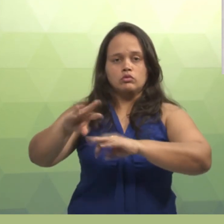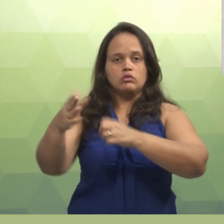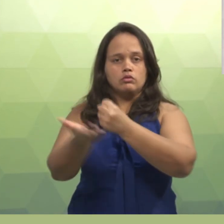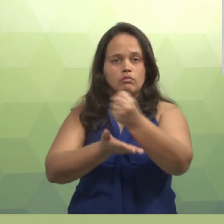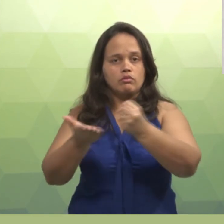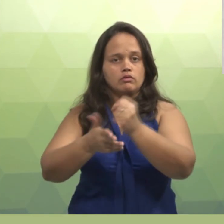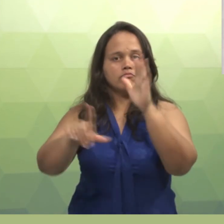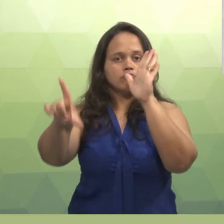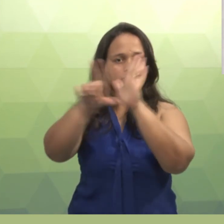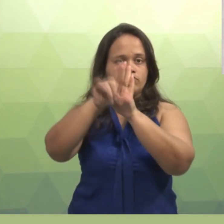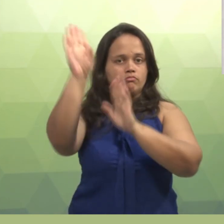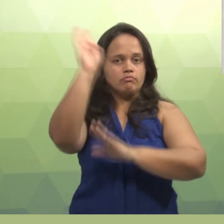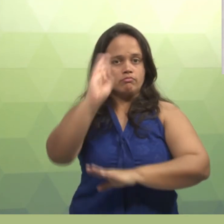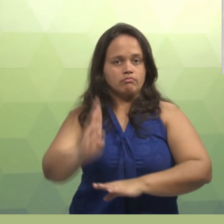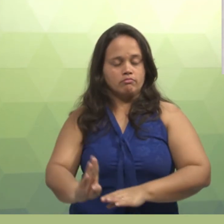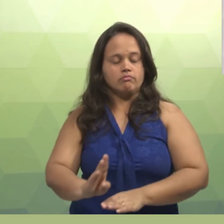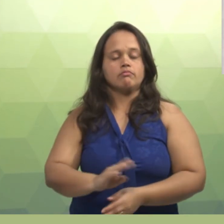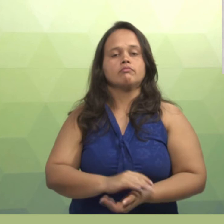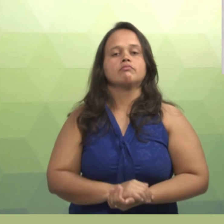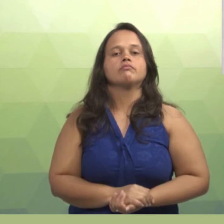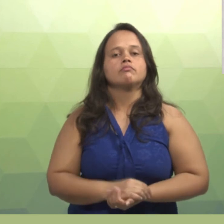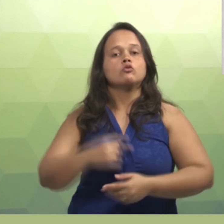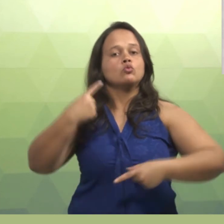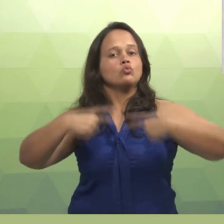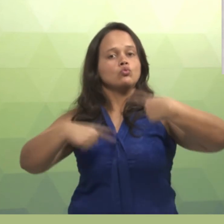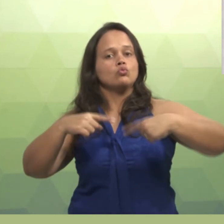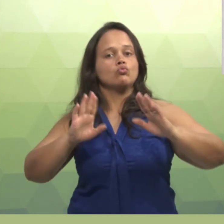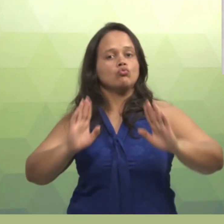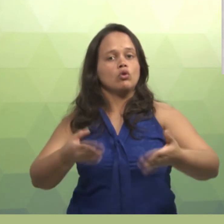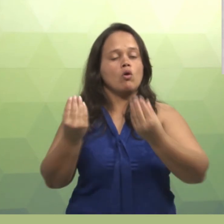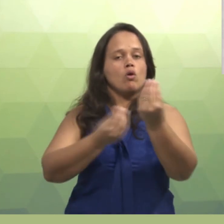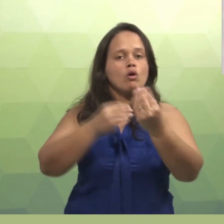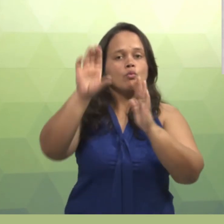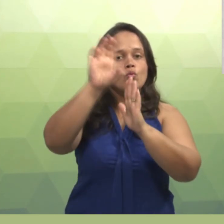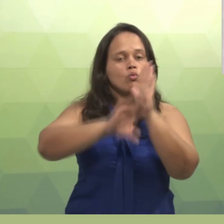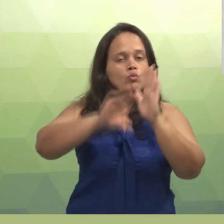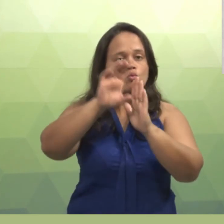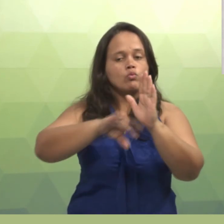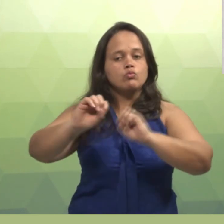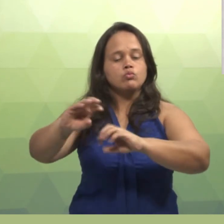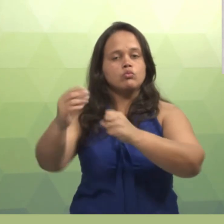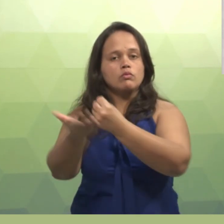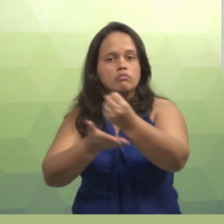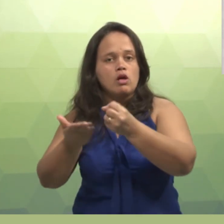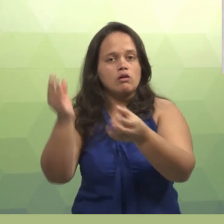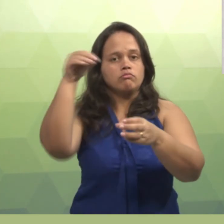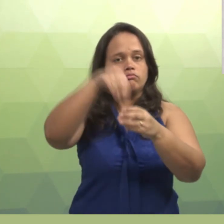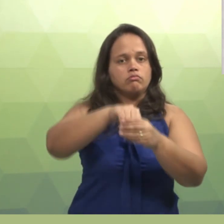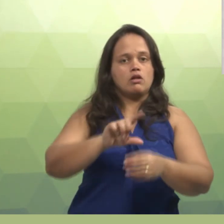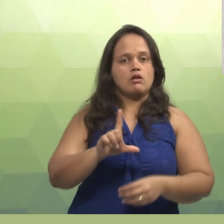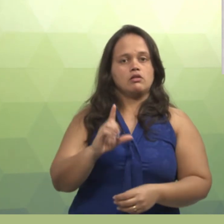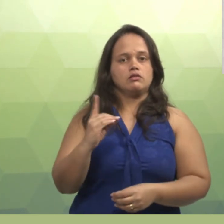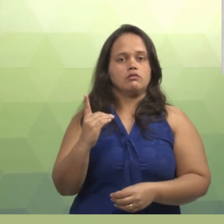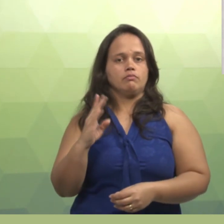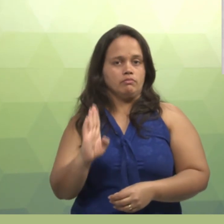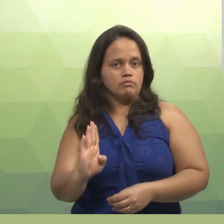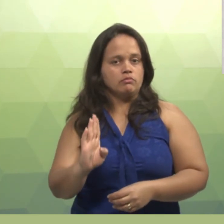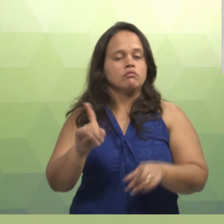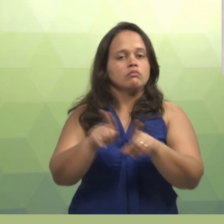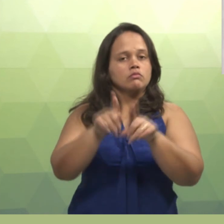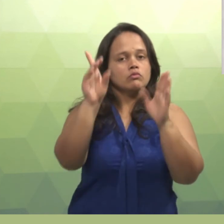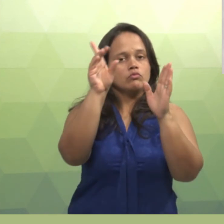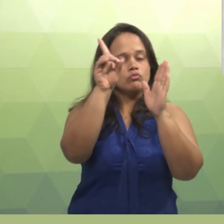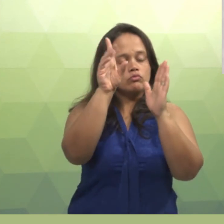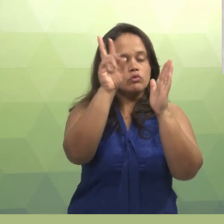Discutimos o currículo no ensino básico expresso na LDB e nas diretrizes curriculares nacionais gerais para a educação